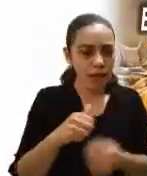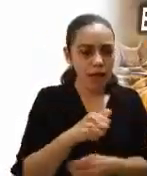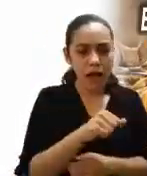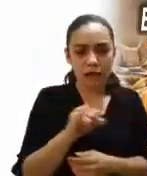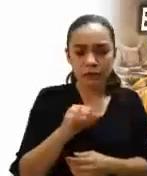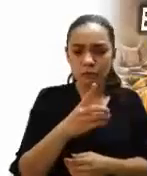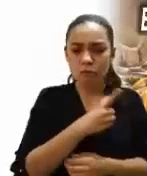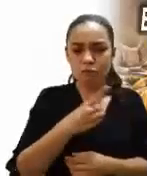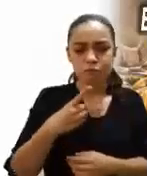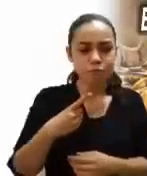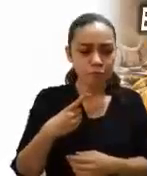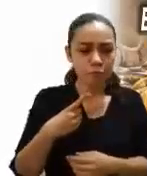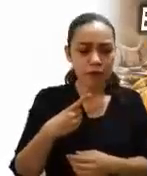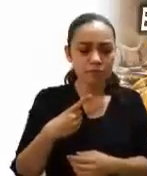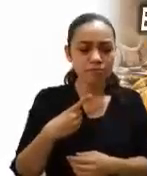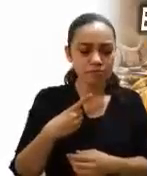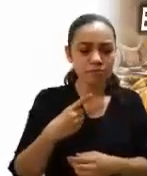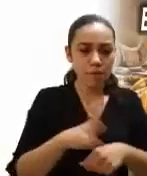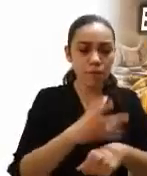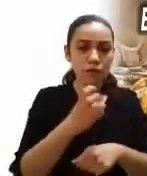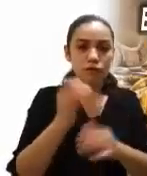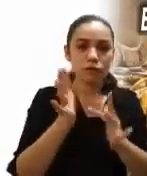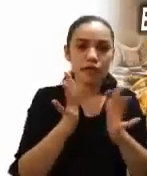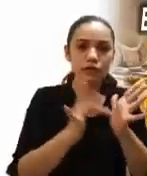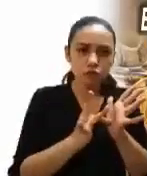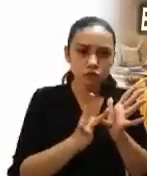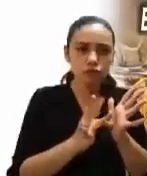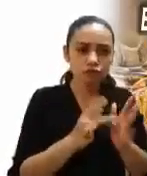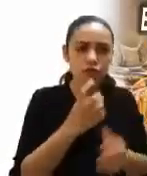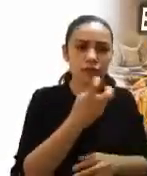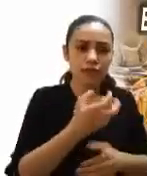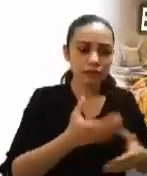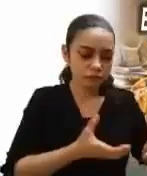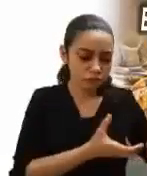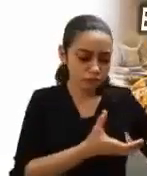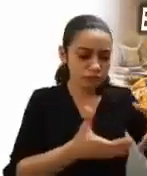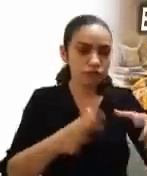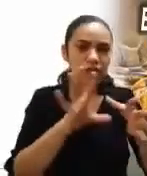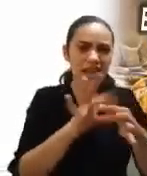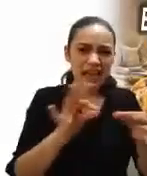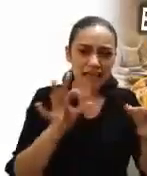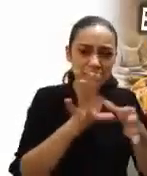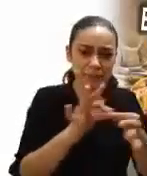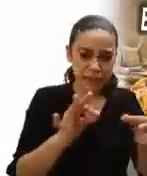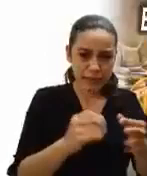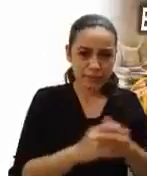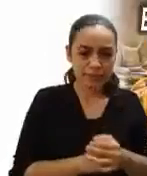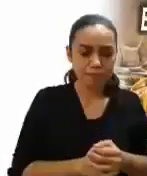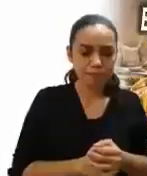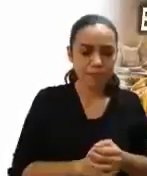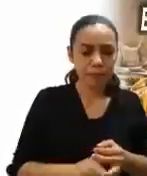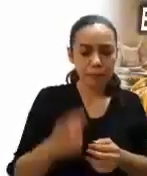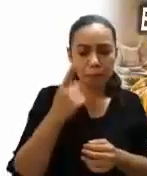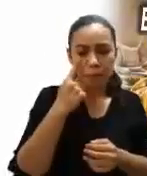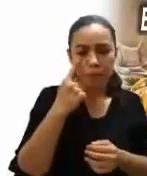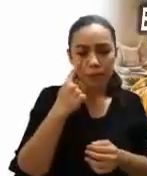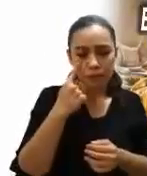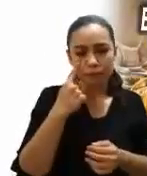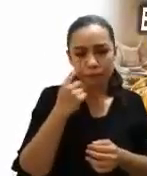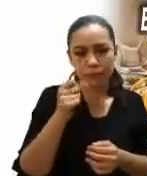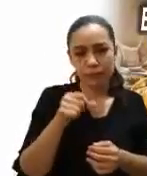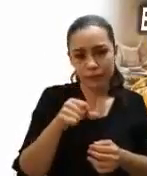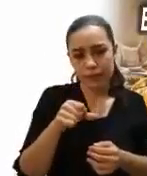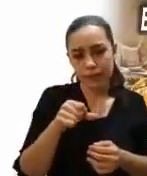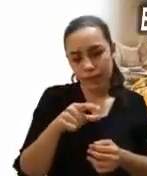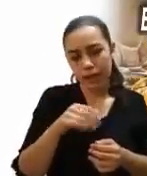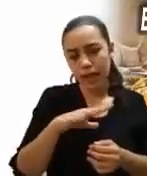ante un representante de la religión oficial judía cuál es la esencia de la doctrina del reino: amar a Dios y